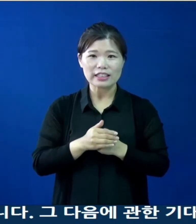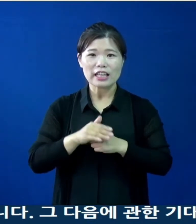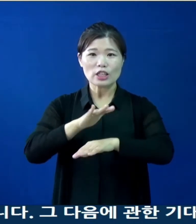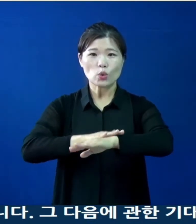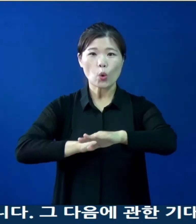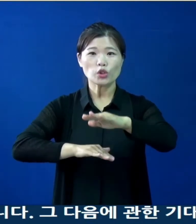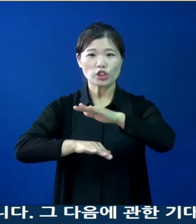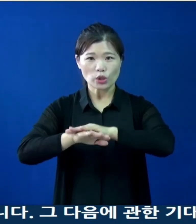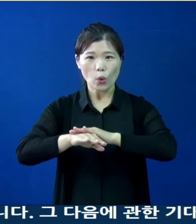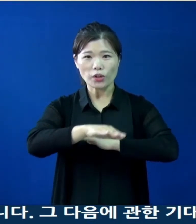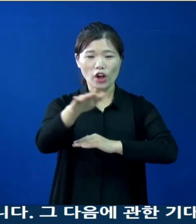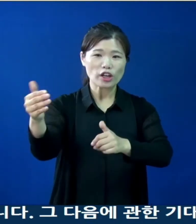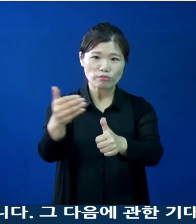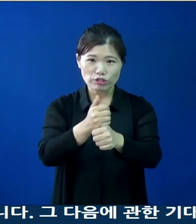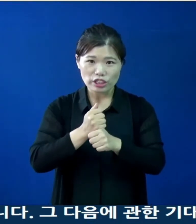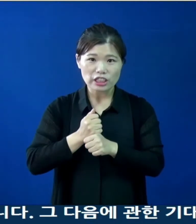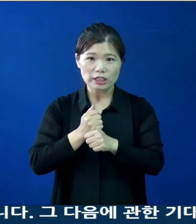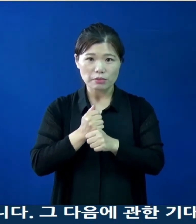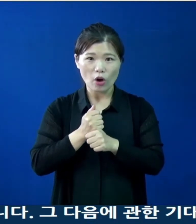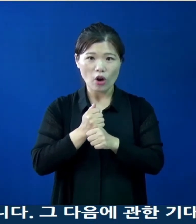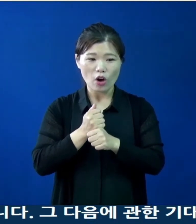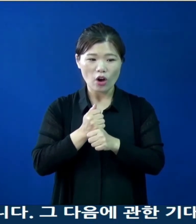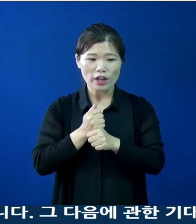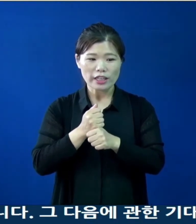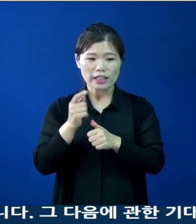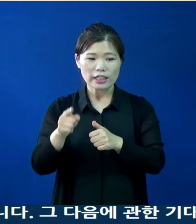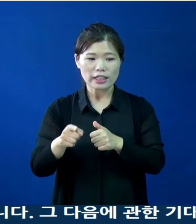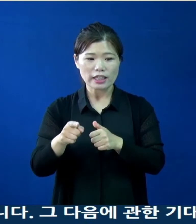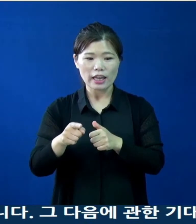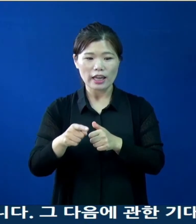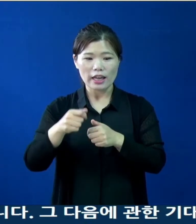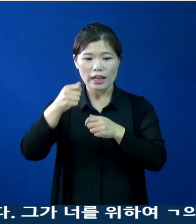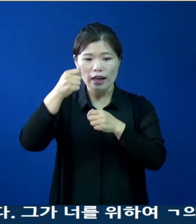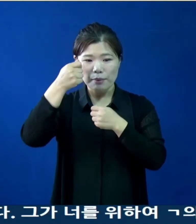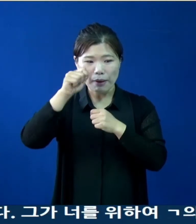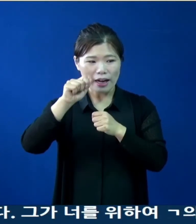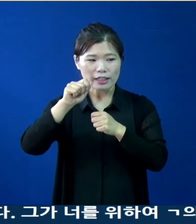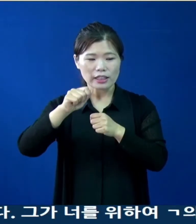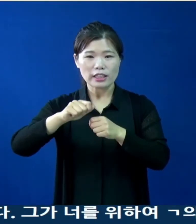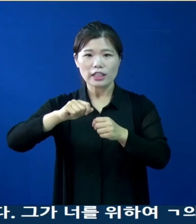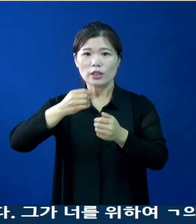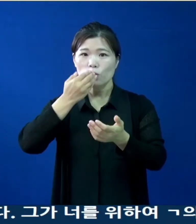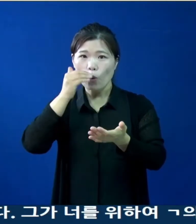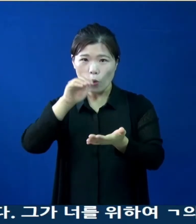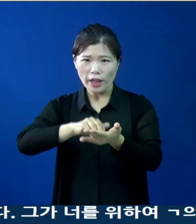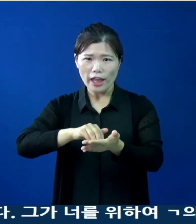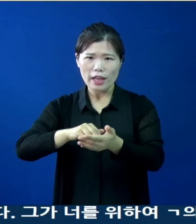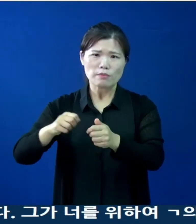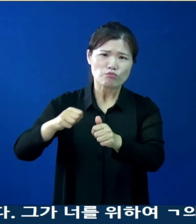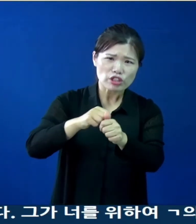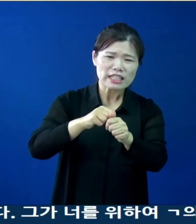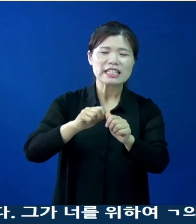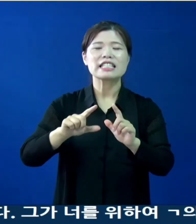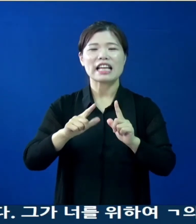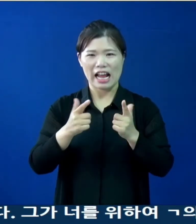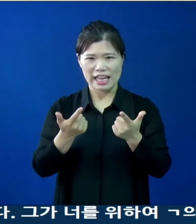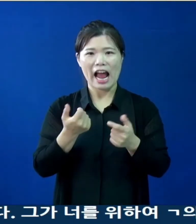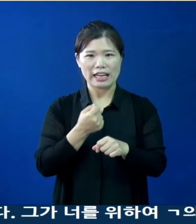손으로 너를 붙들어 발이 돌에 부딪히지 아니하게 하리로다. 어디서